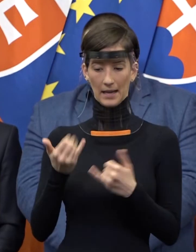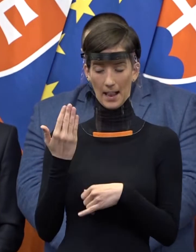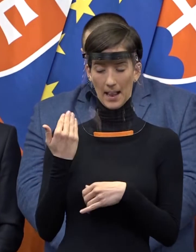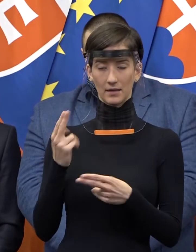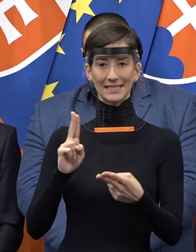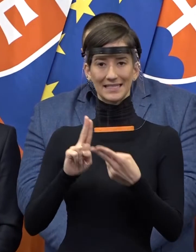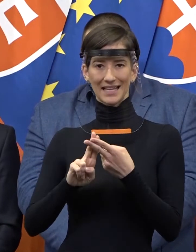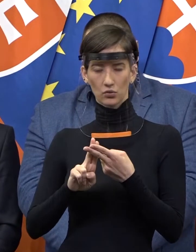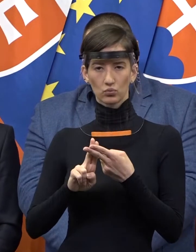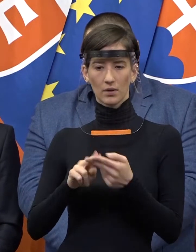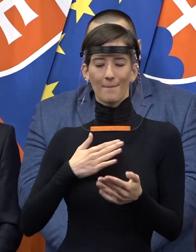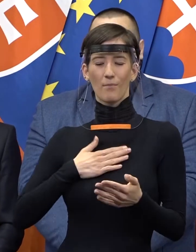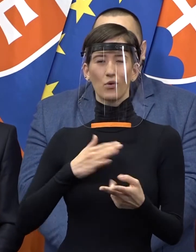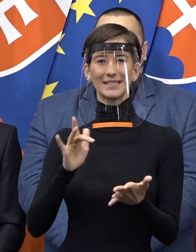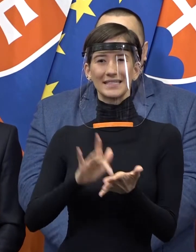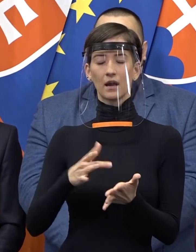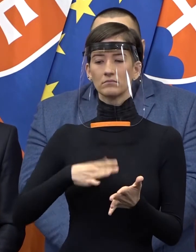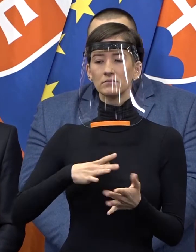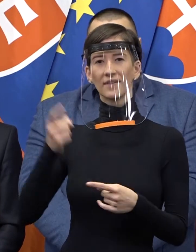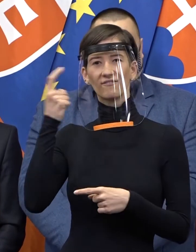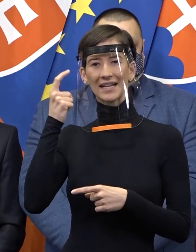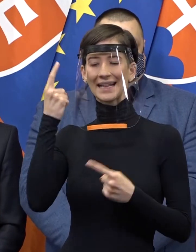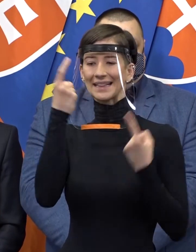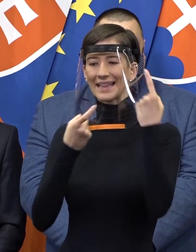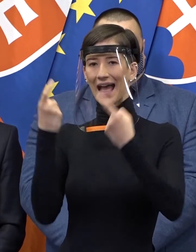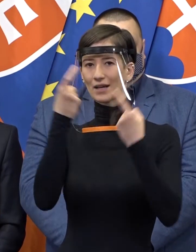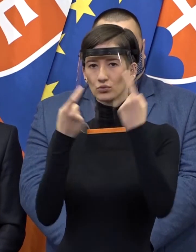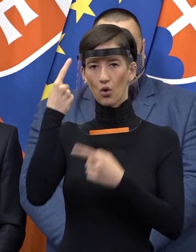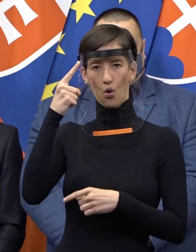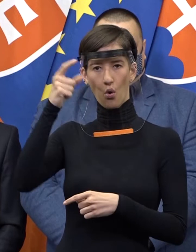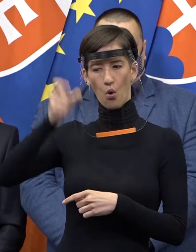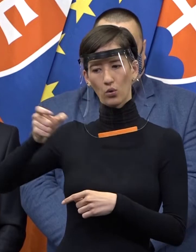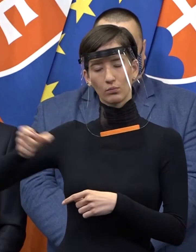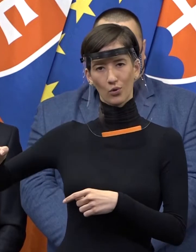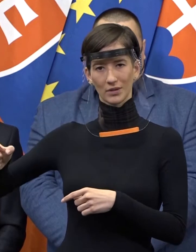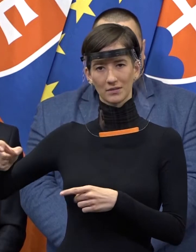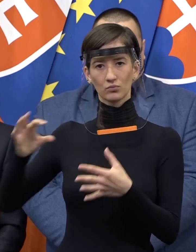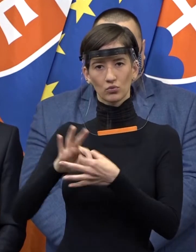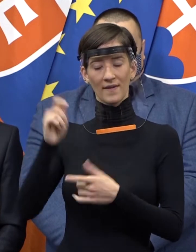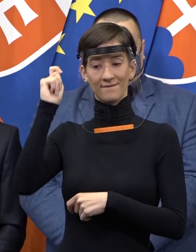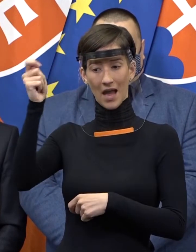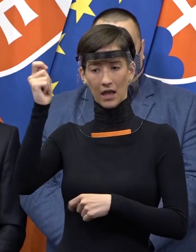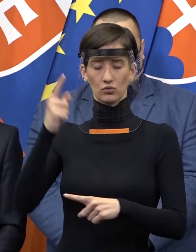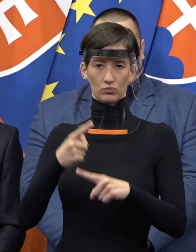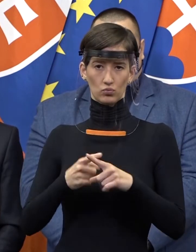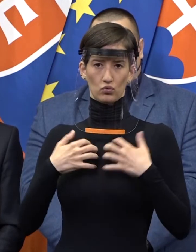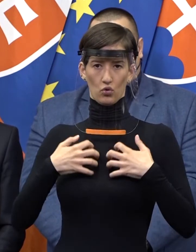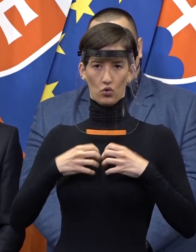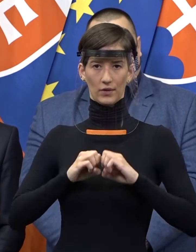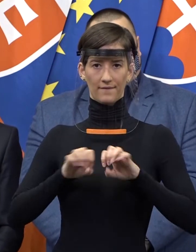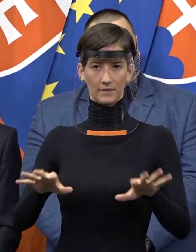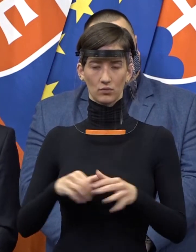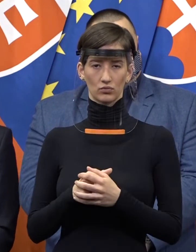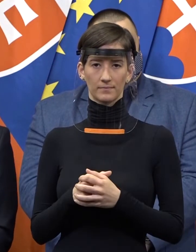názor špičkových slovenských odborníkov práve na toto obdobie Veľkej noci a prípadného rizika s tým súvisiaceho, lebo ono pri